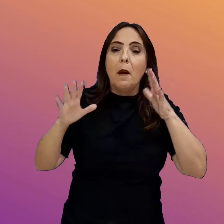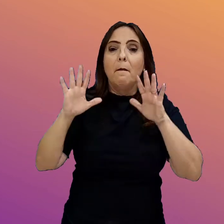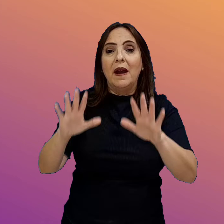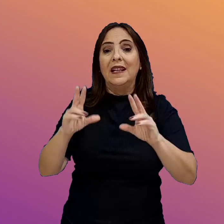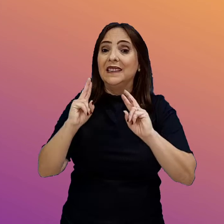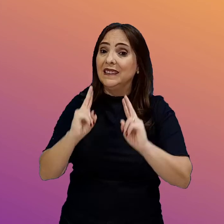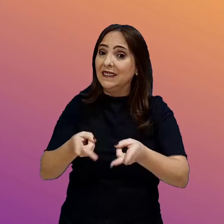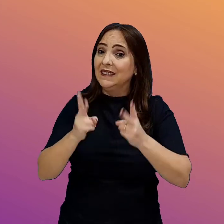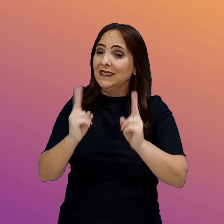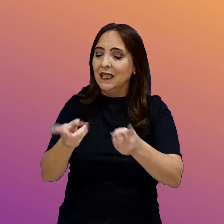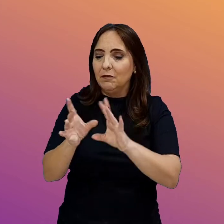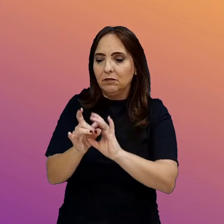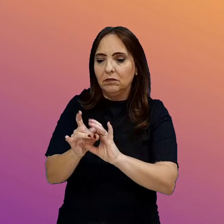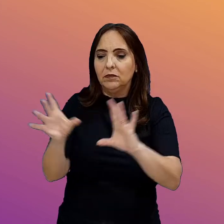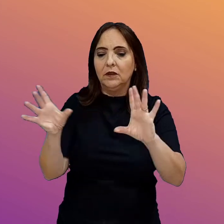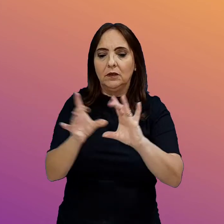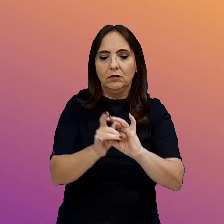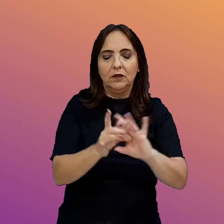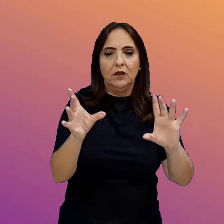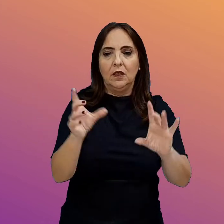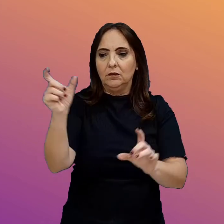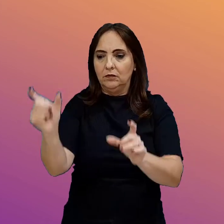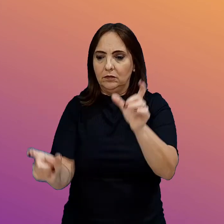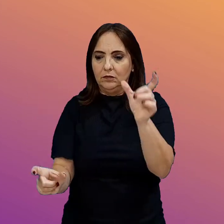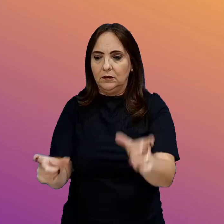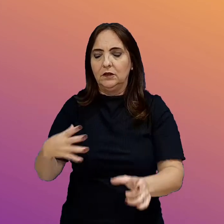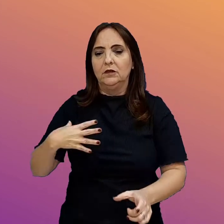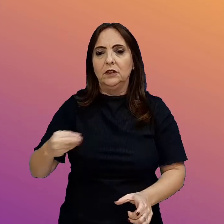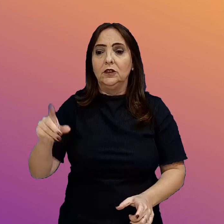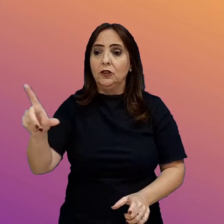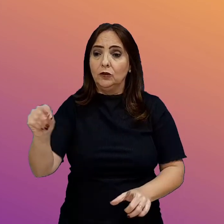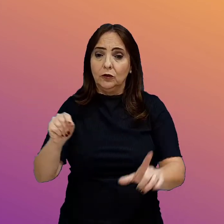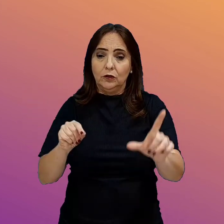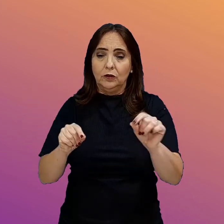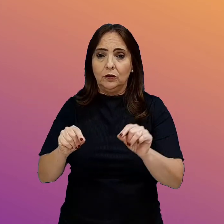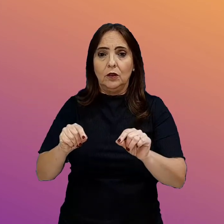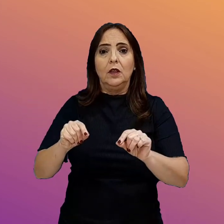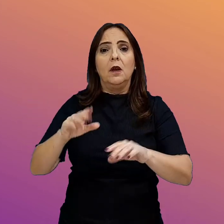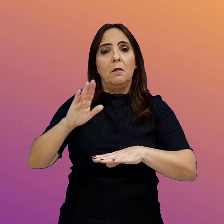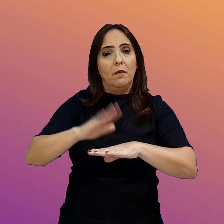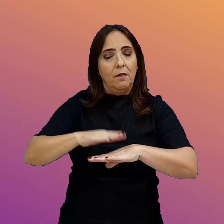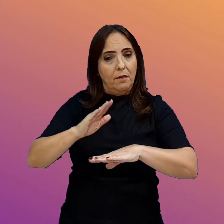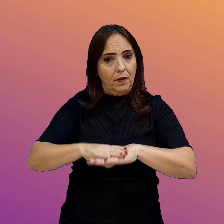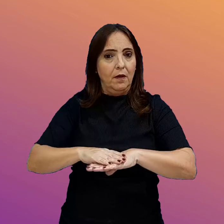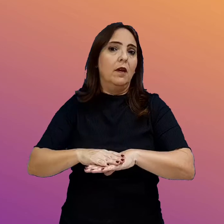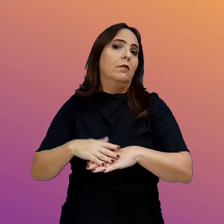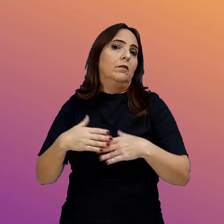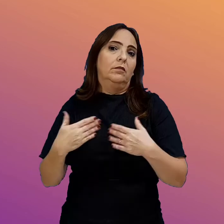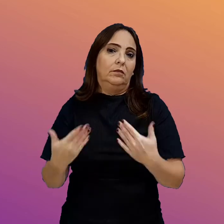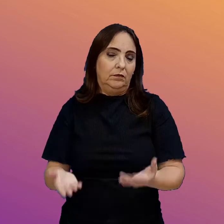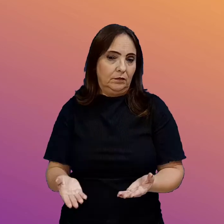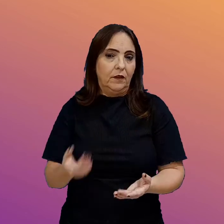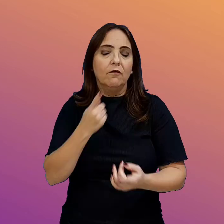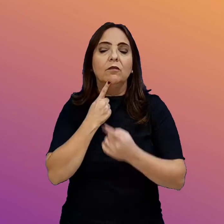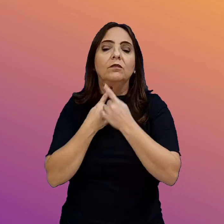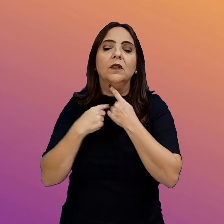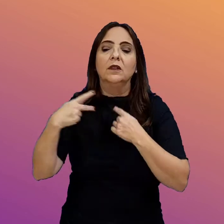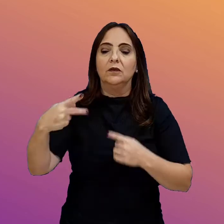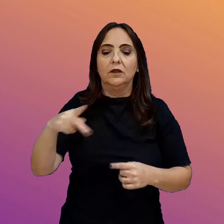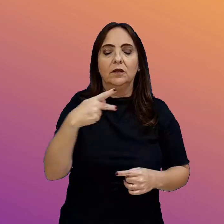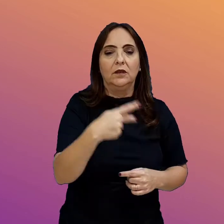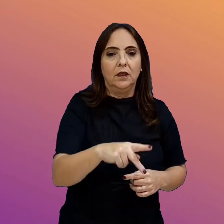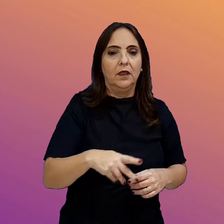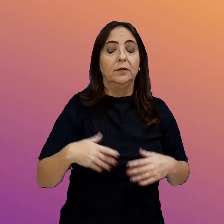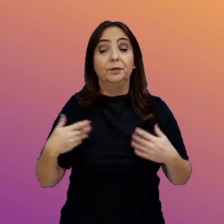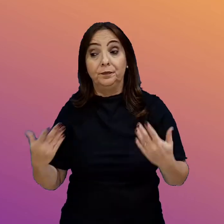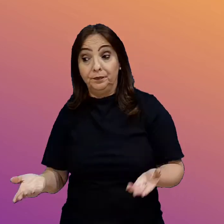eles façam a escolha deles pela via da identificação que eles têm. Agora,